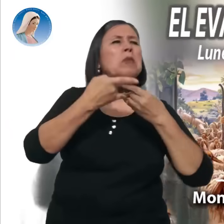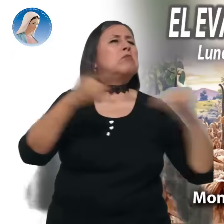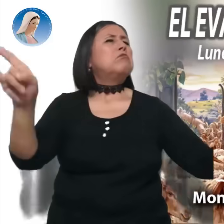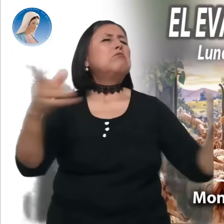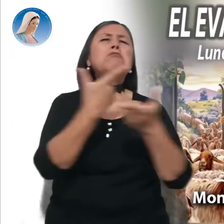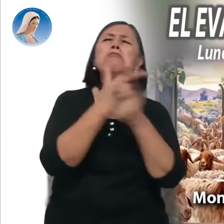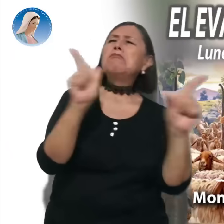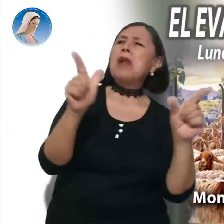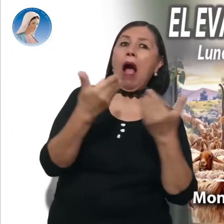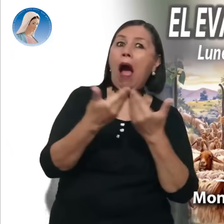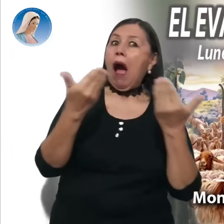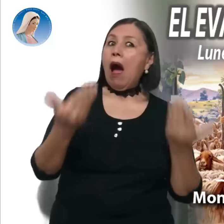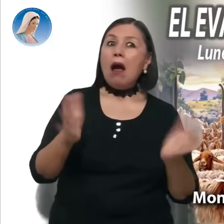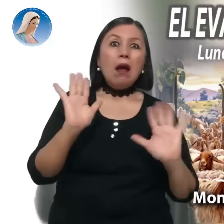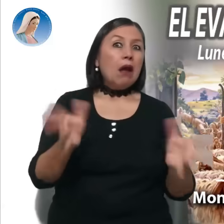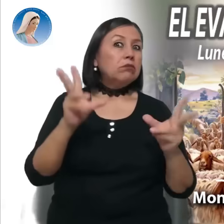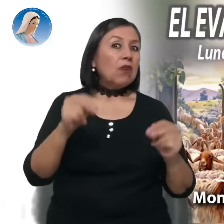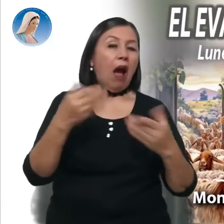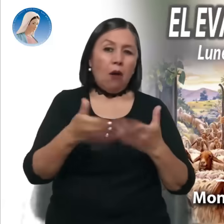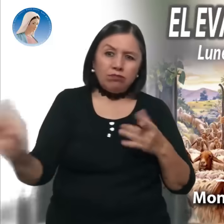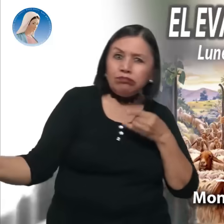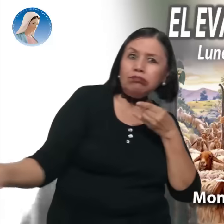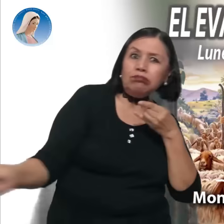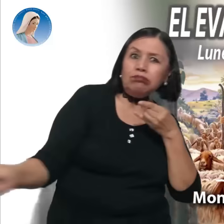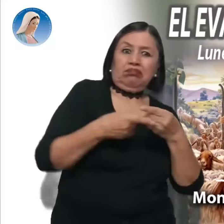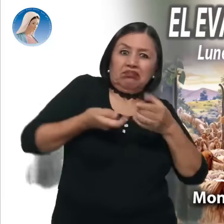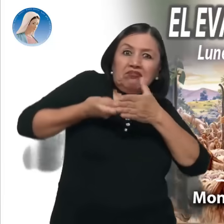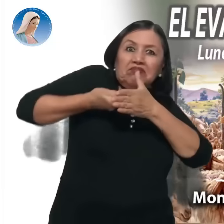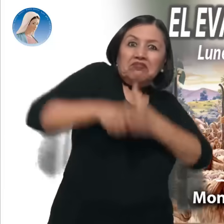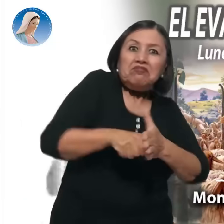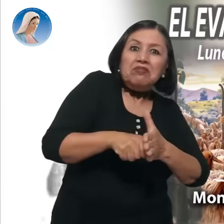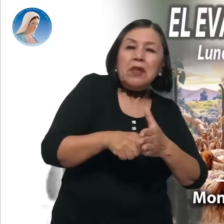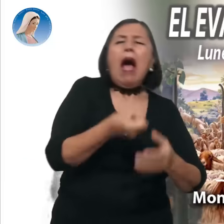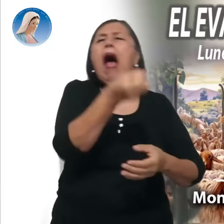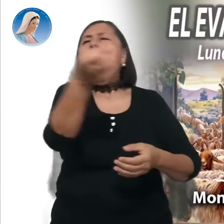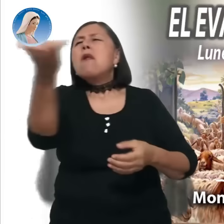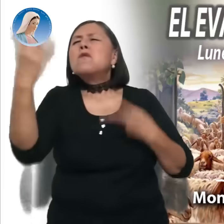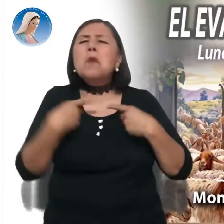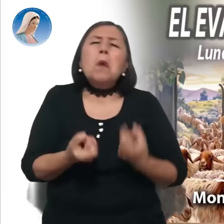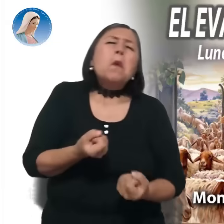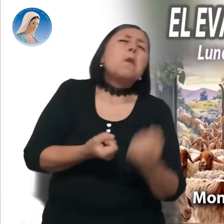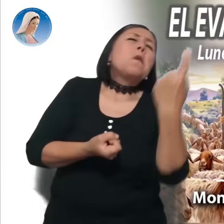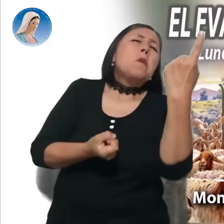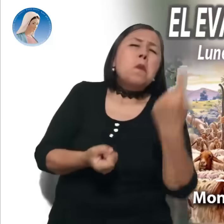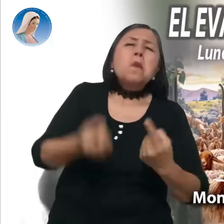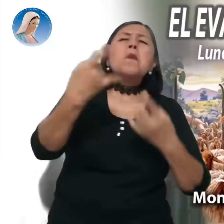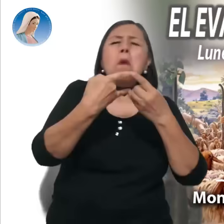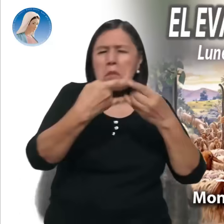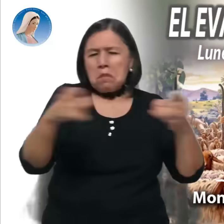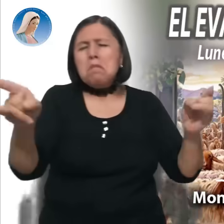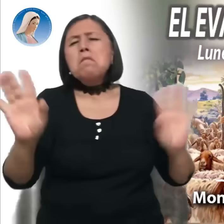abiertas, ahora se han reforzado con cerrojos y ya son muy pocos lugares donde las casas permanecen